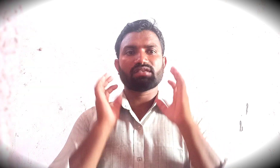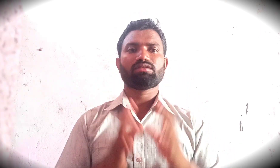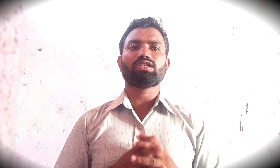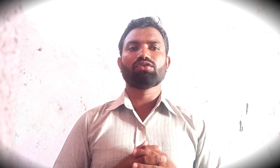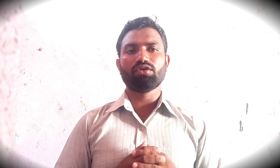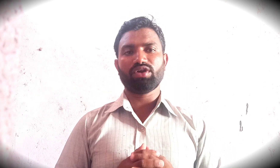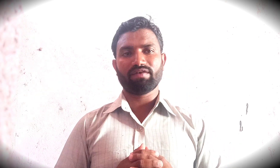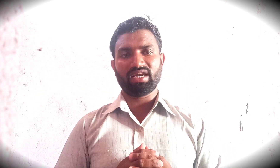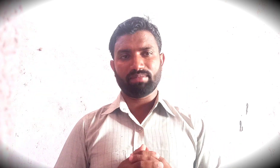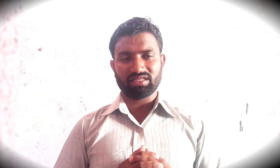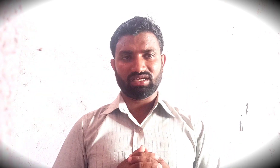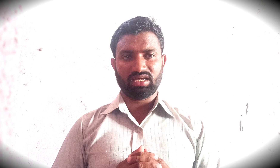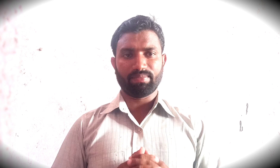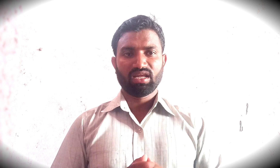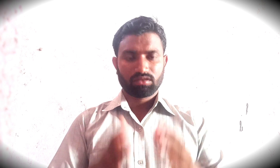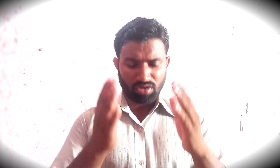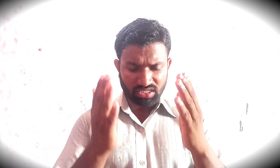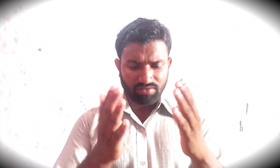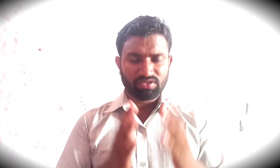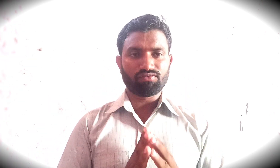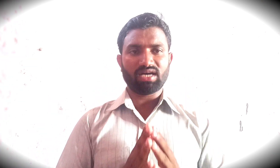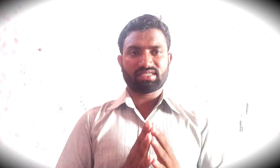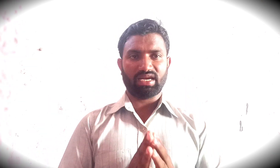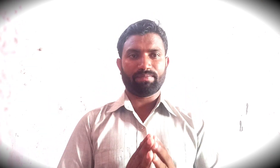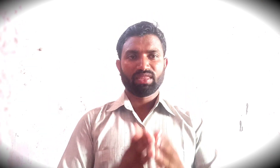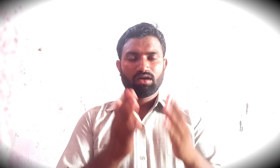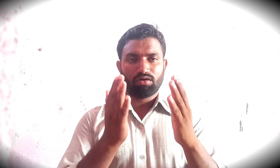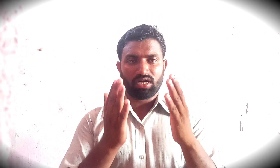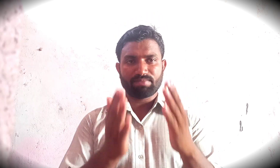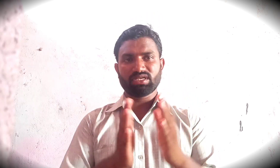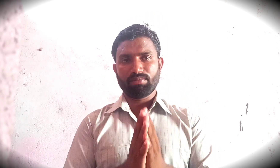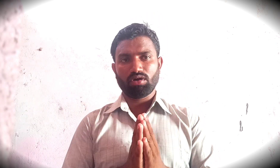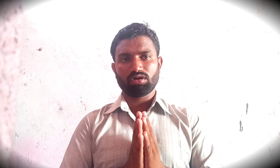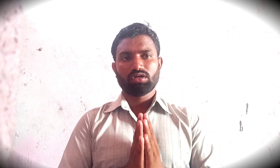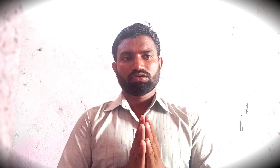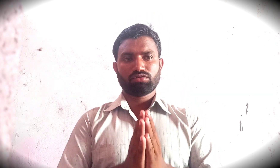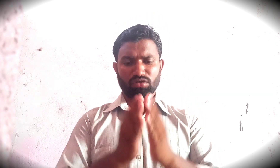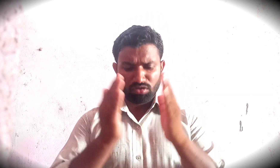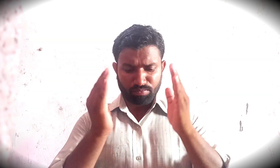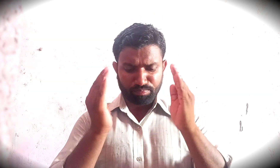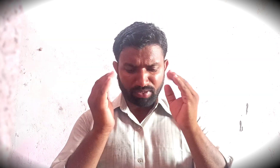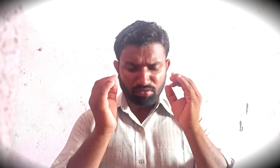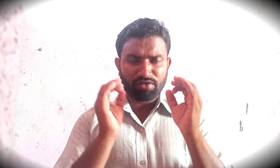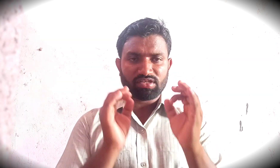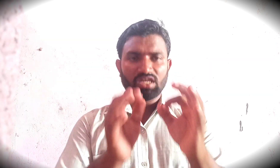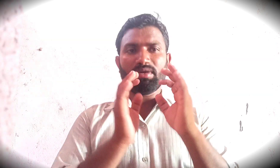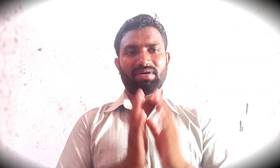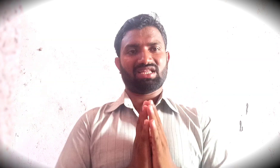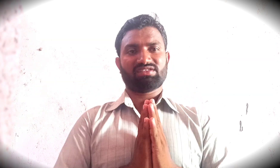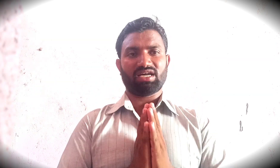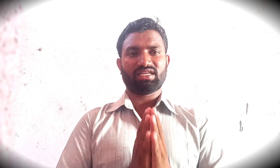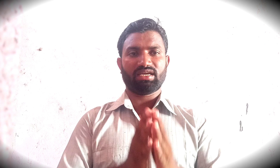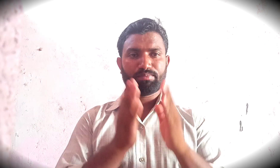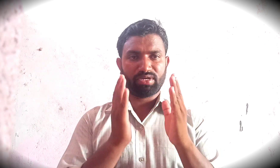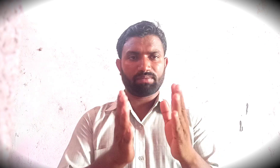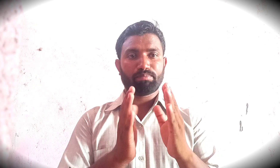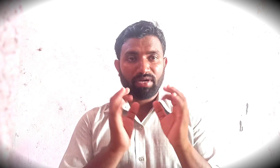से शुरू होने वाली बातें हैं। तो आज हम विश्वास करें, और आप सब लोग जो प्रभु के वचन में बढ़ना चाहते हैं, प्लीज